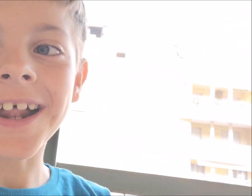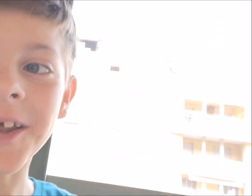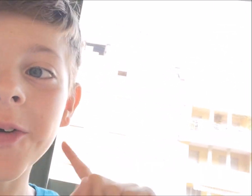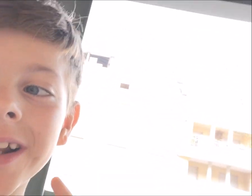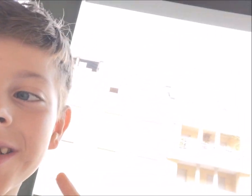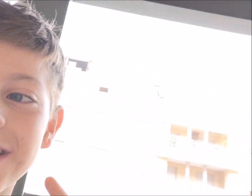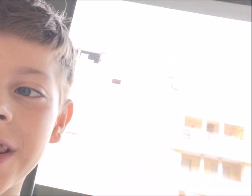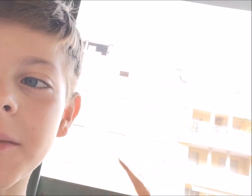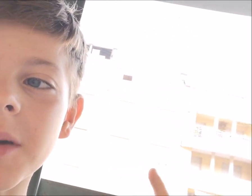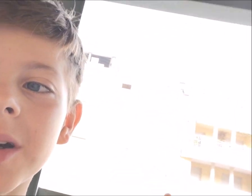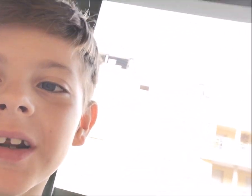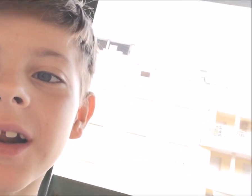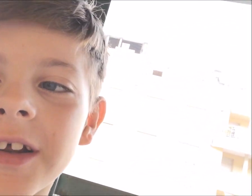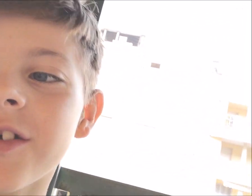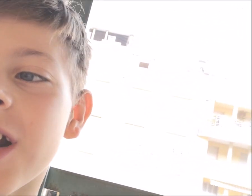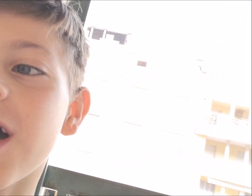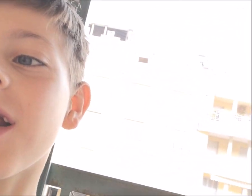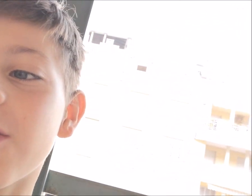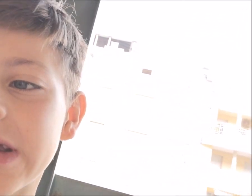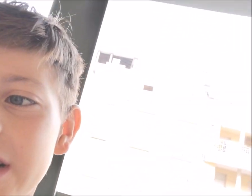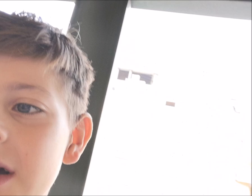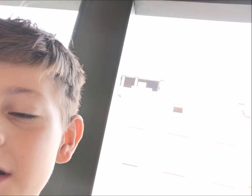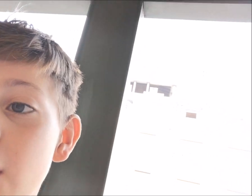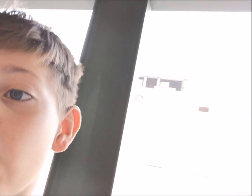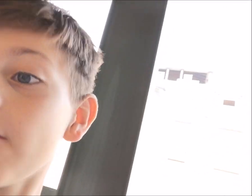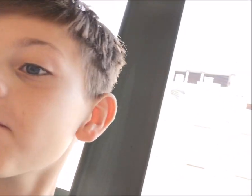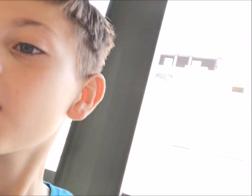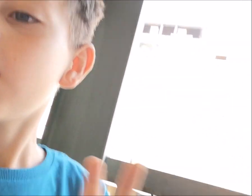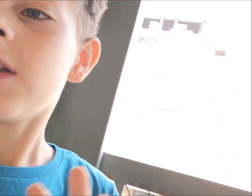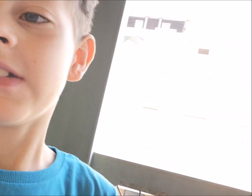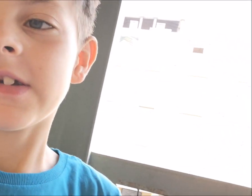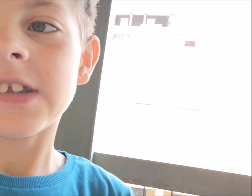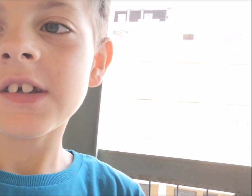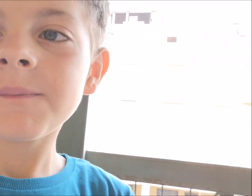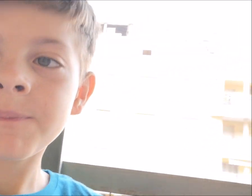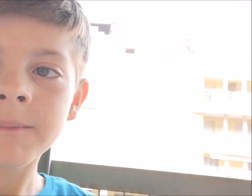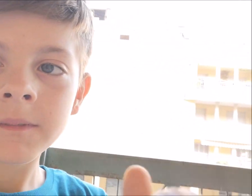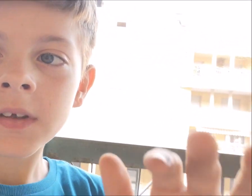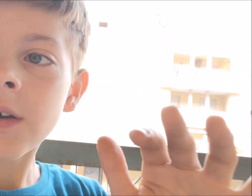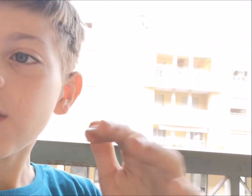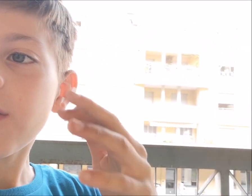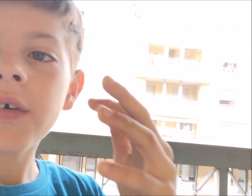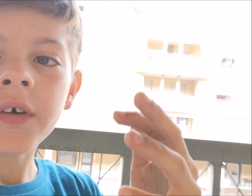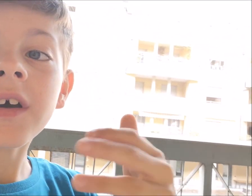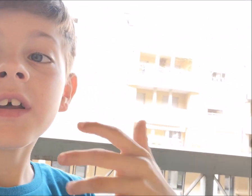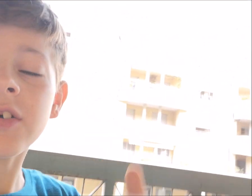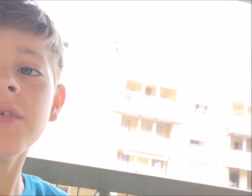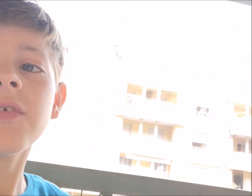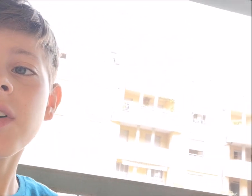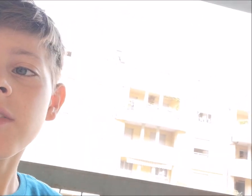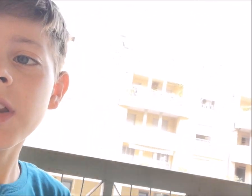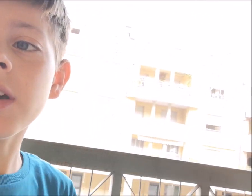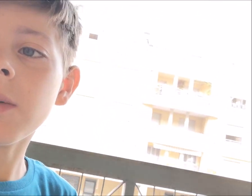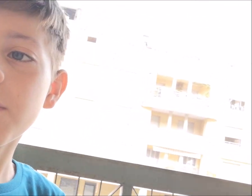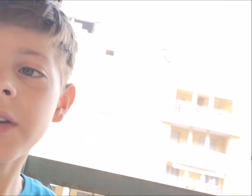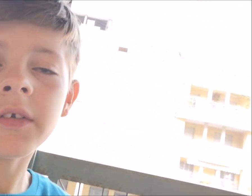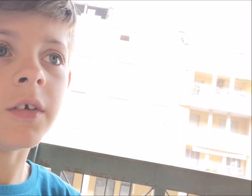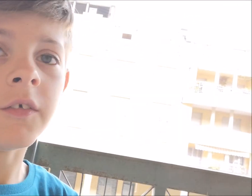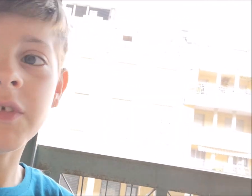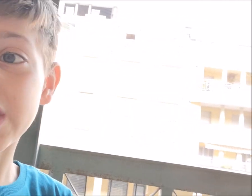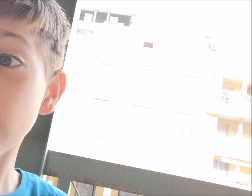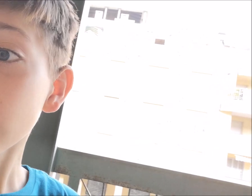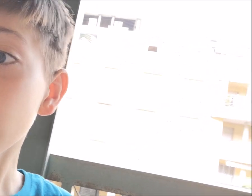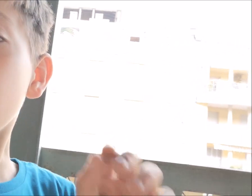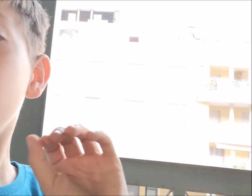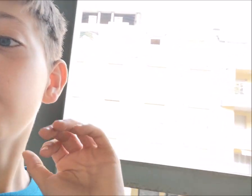scoperta alla lingua dei segni. Mia madre leggerà questa lingua dei segni e adesso vi farò vedere un paio